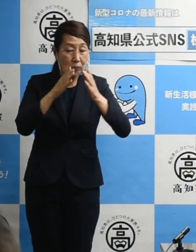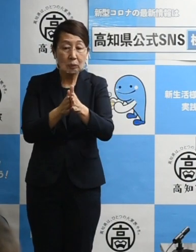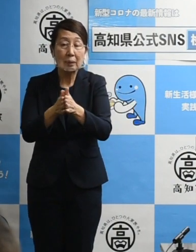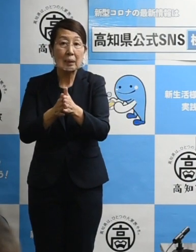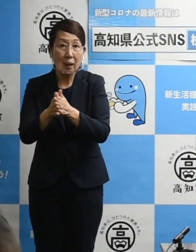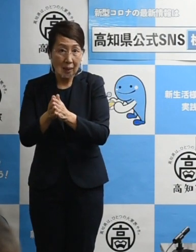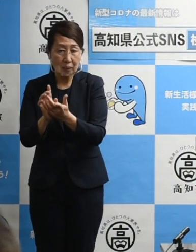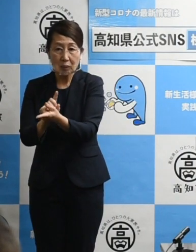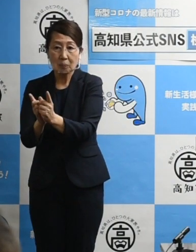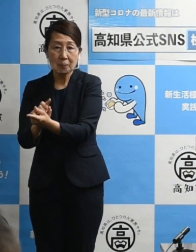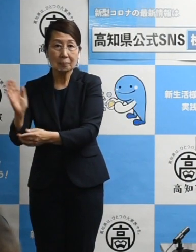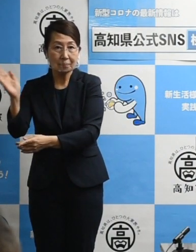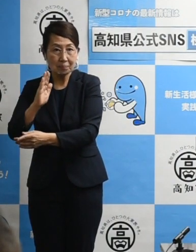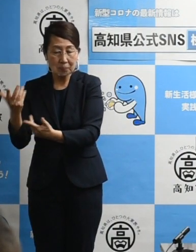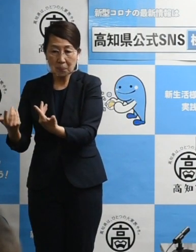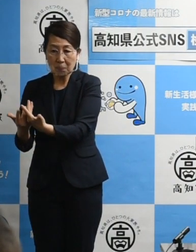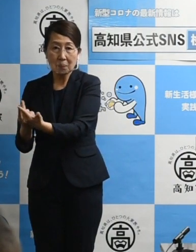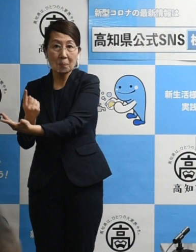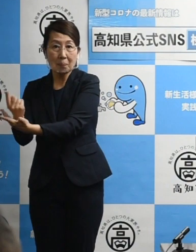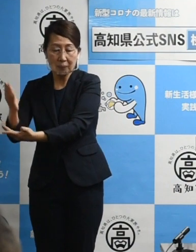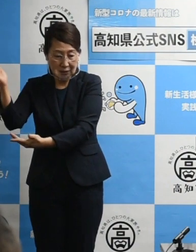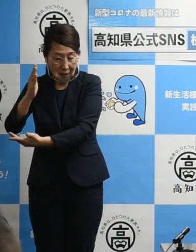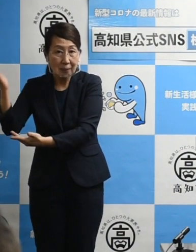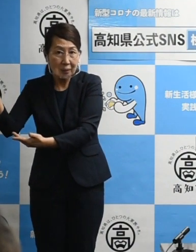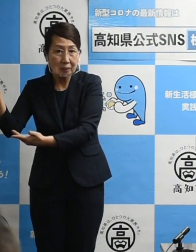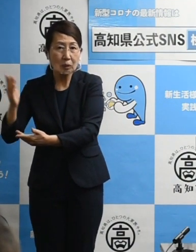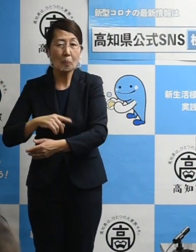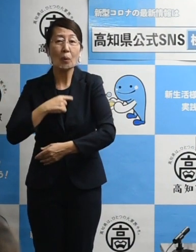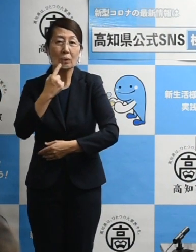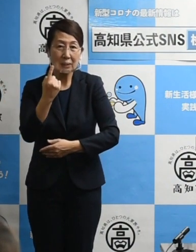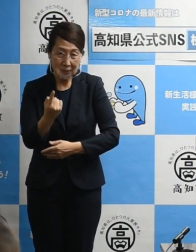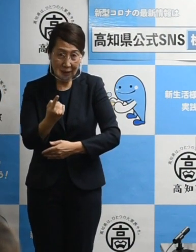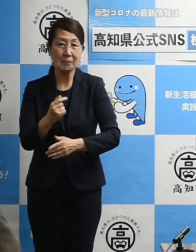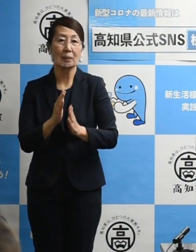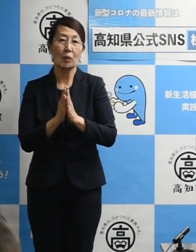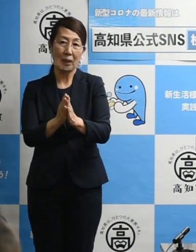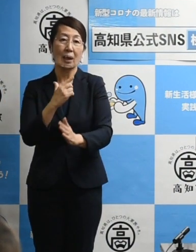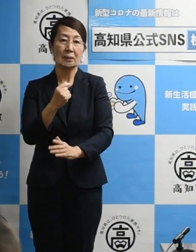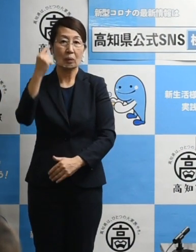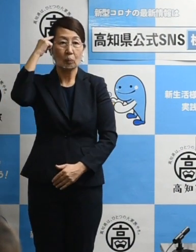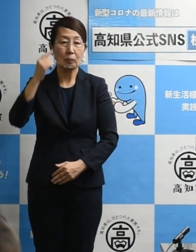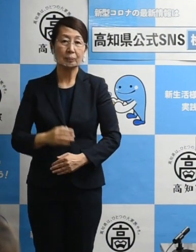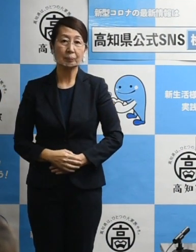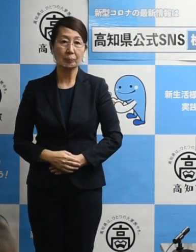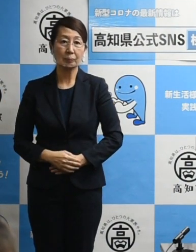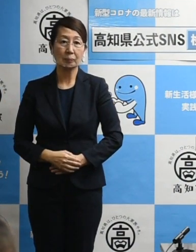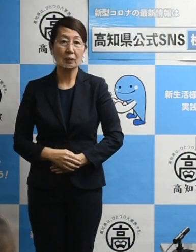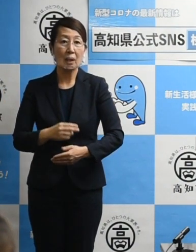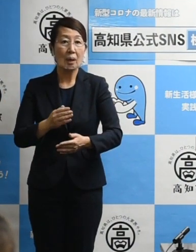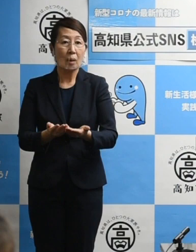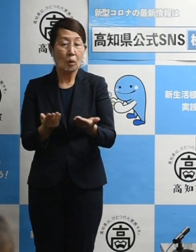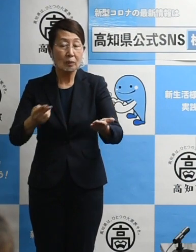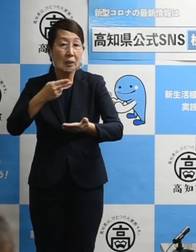避という基本的な感染防止対策を改めてでありますが、しっかりお願いいたしたいというふうに思います。会食に関